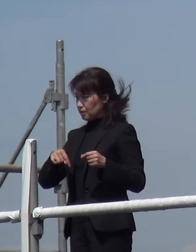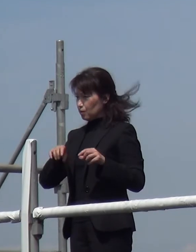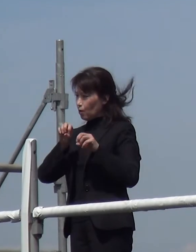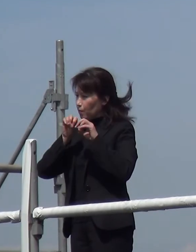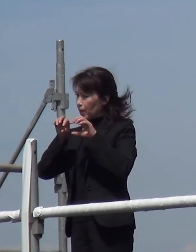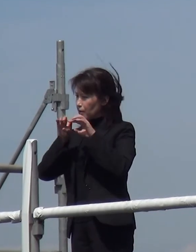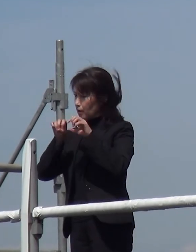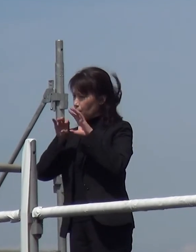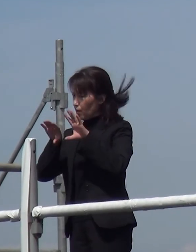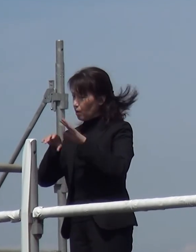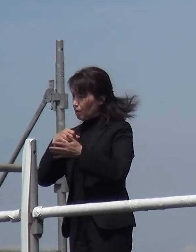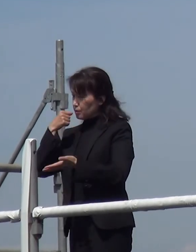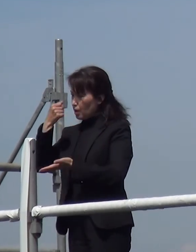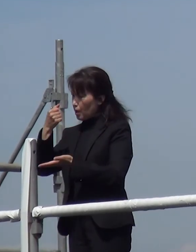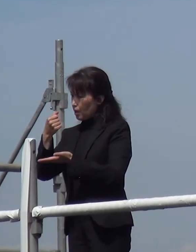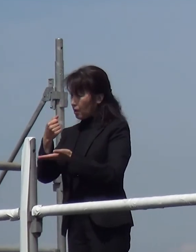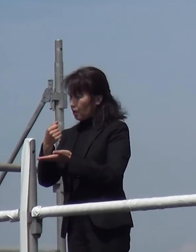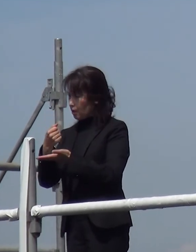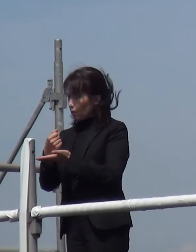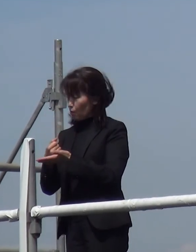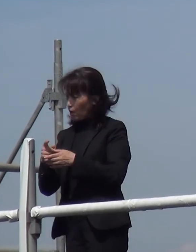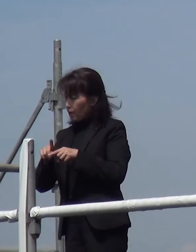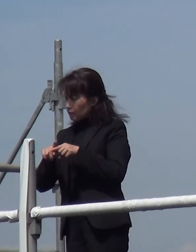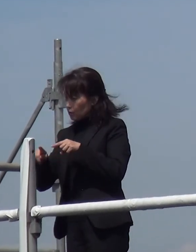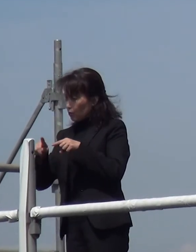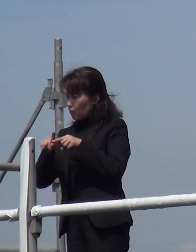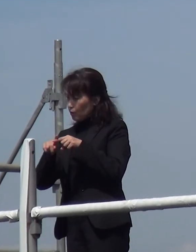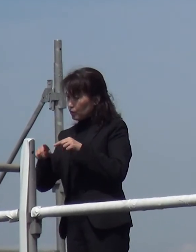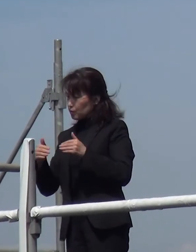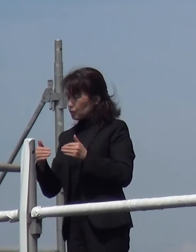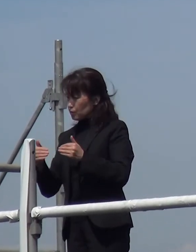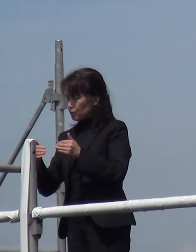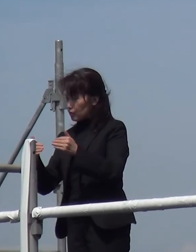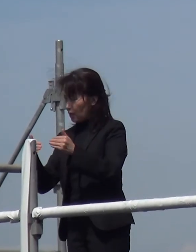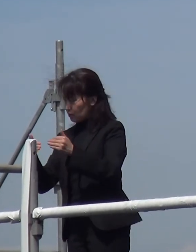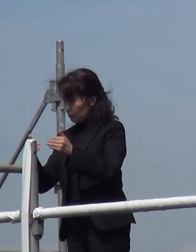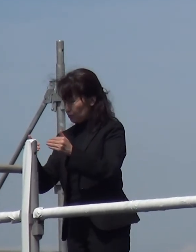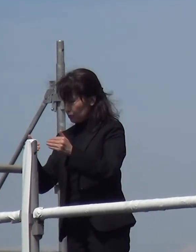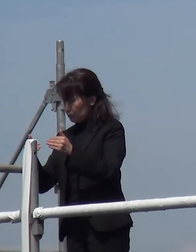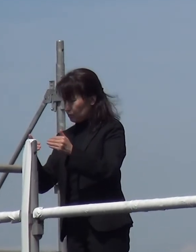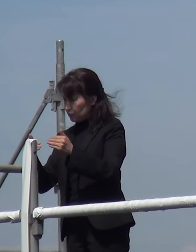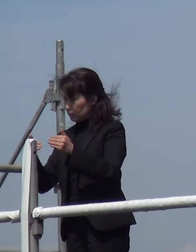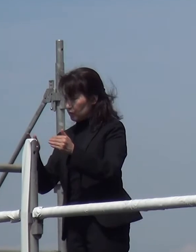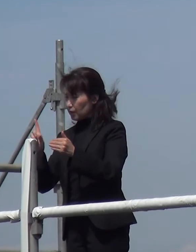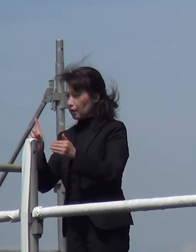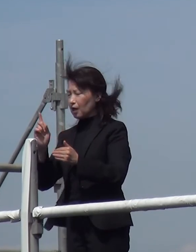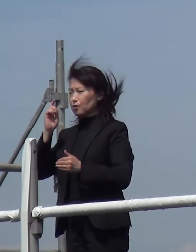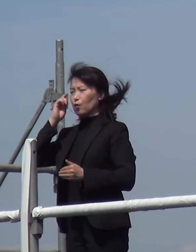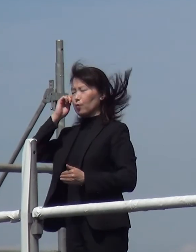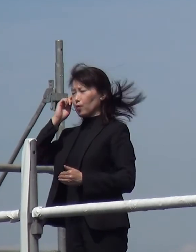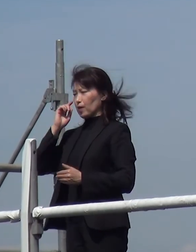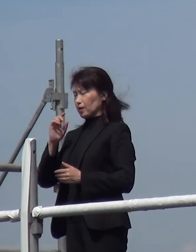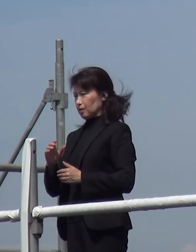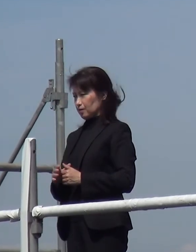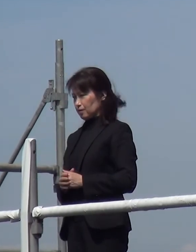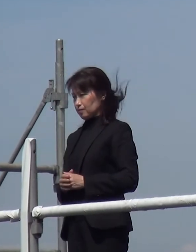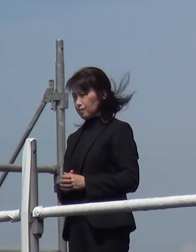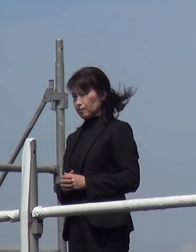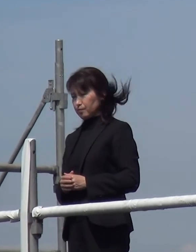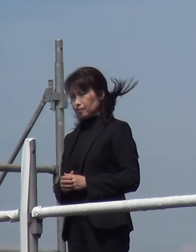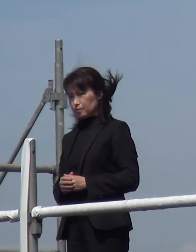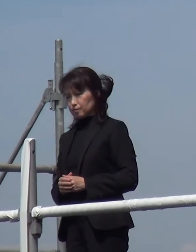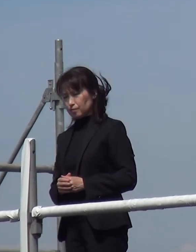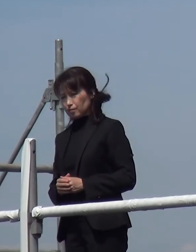ても成功しつつあることが言わなければならないんじゃないかと私は思っているんです